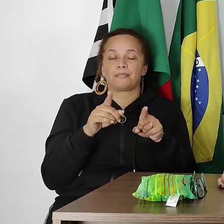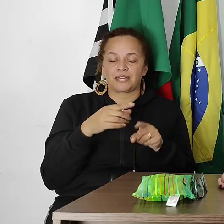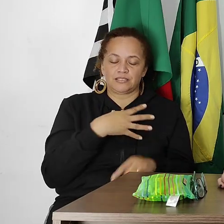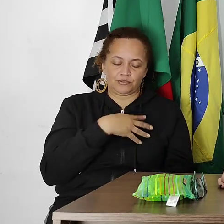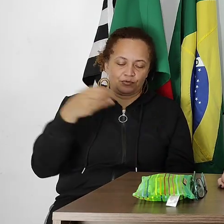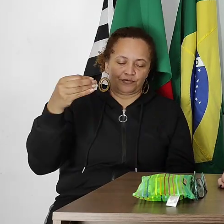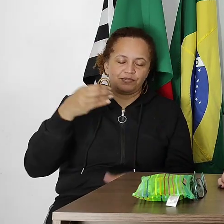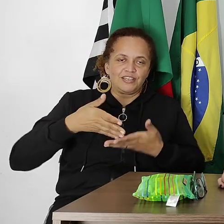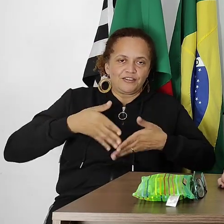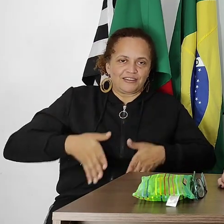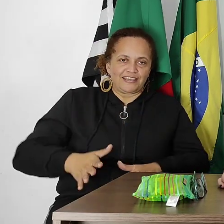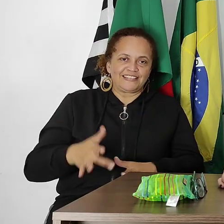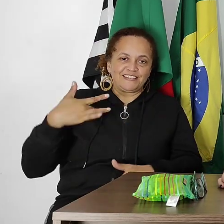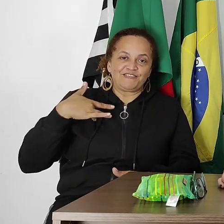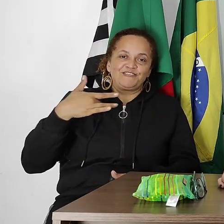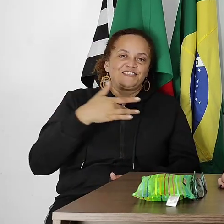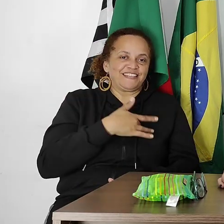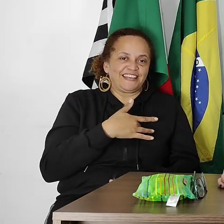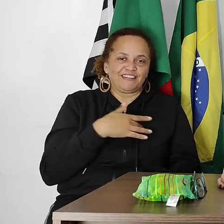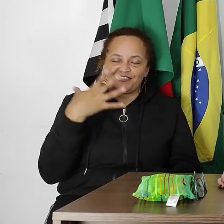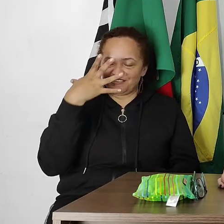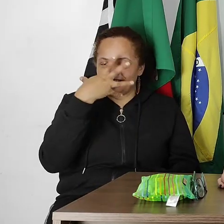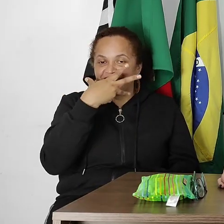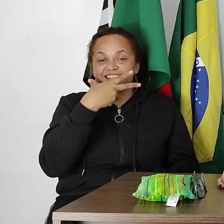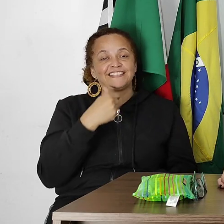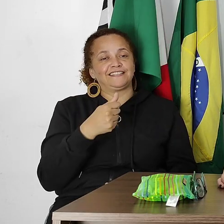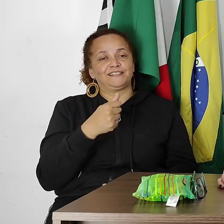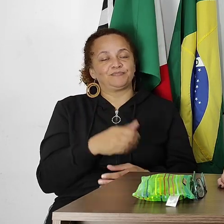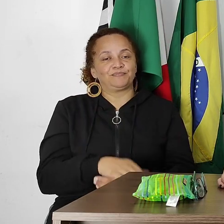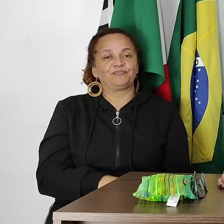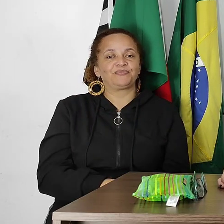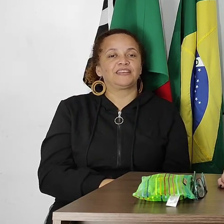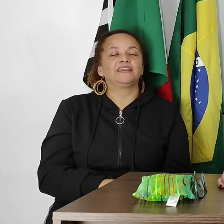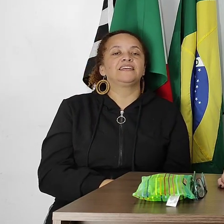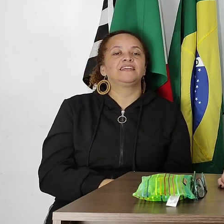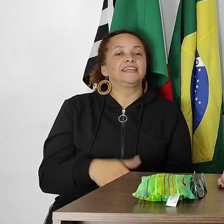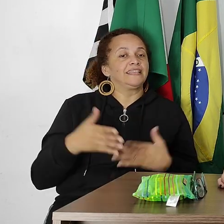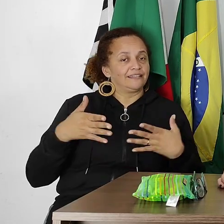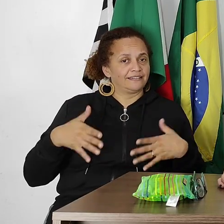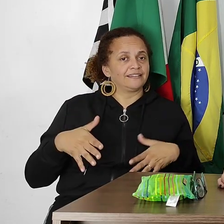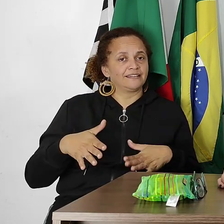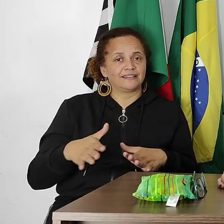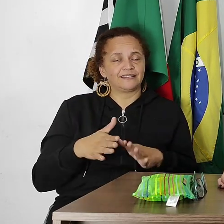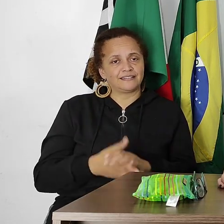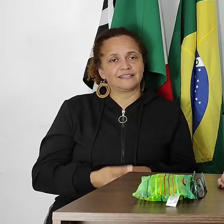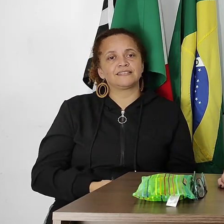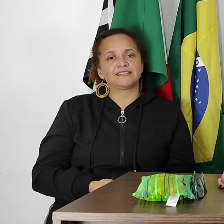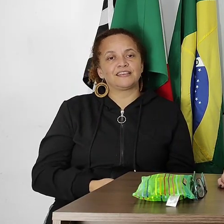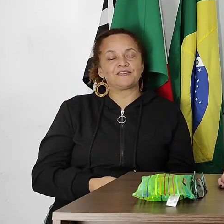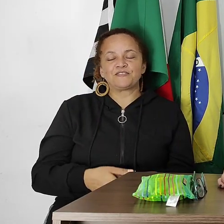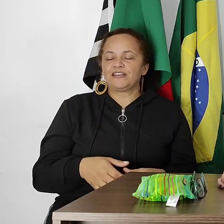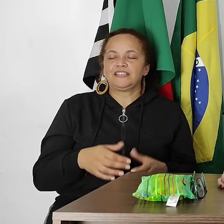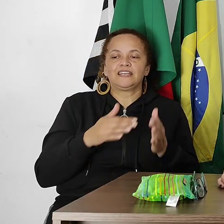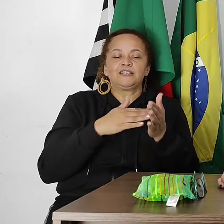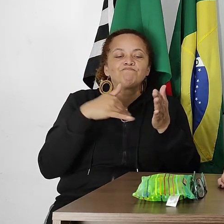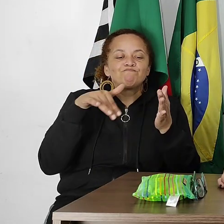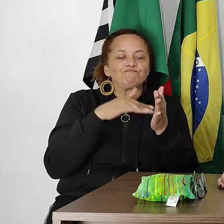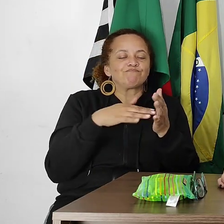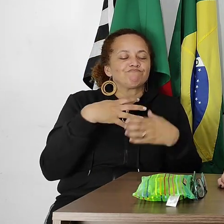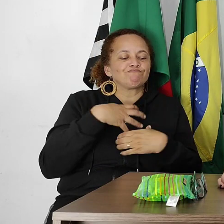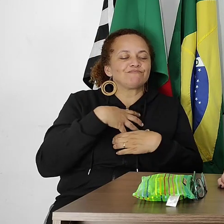lindo, gordinho, até hoje ele é lindo. E aí ele nasceu, foi alegria na minha